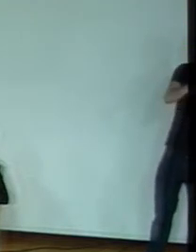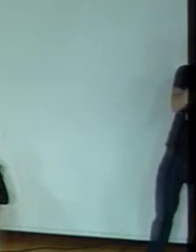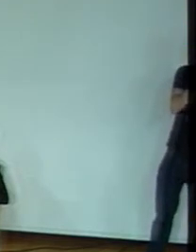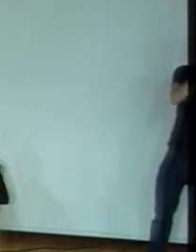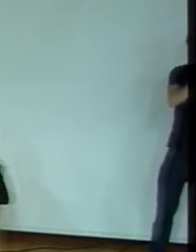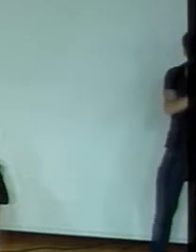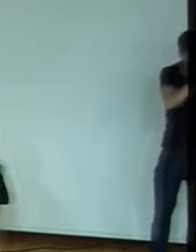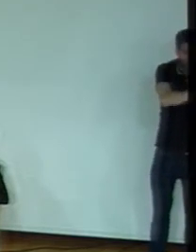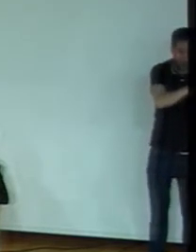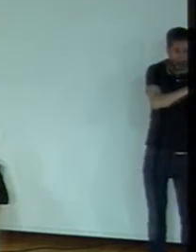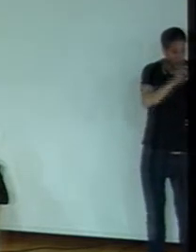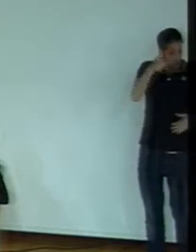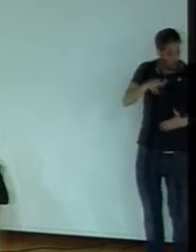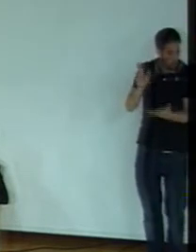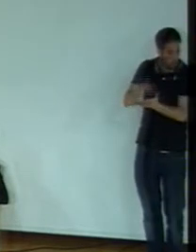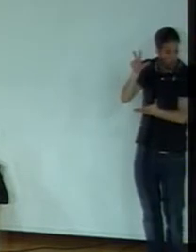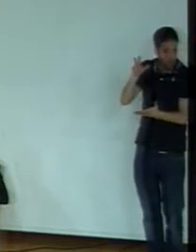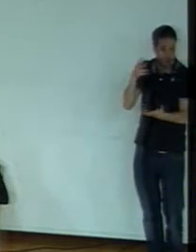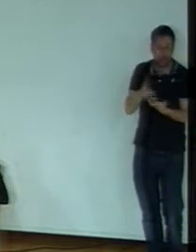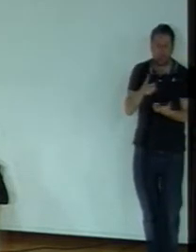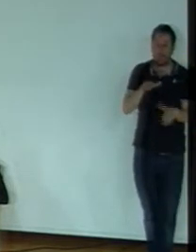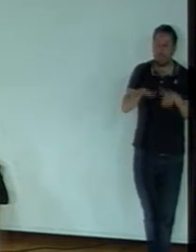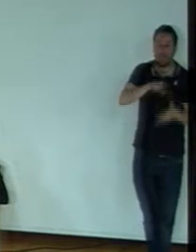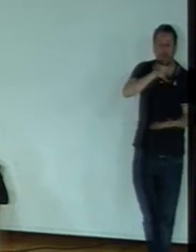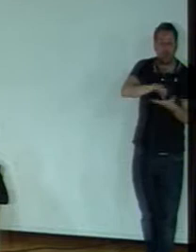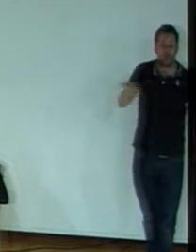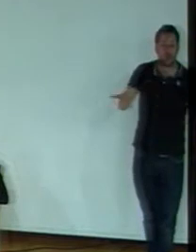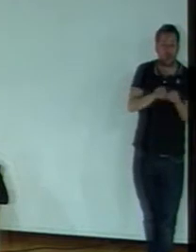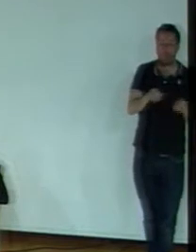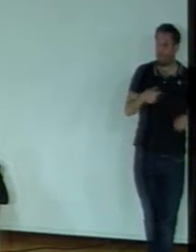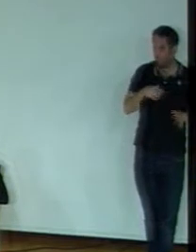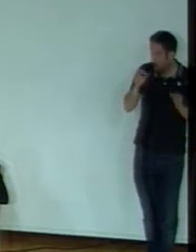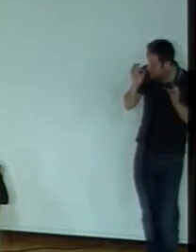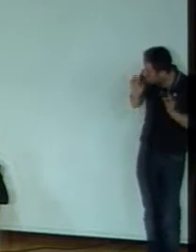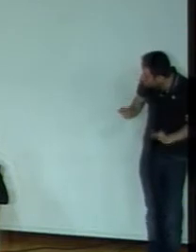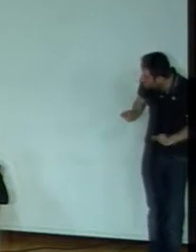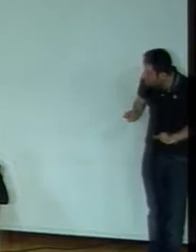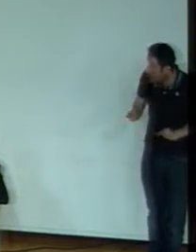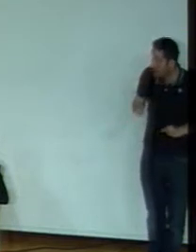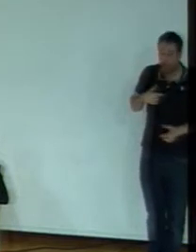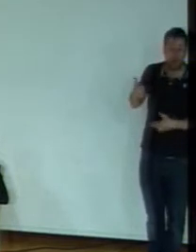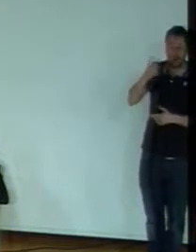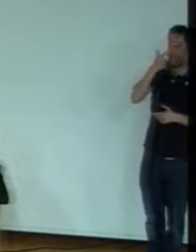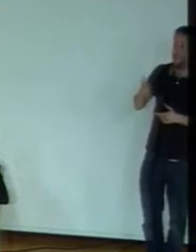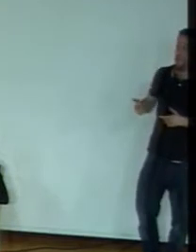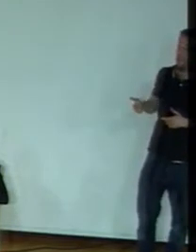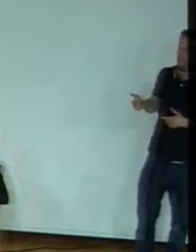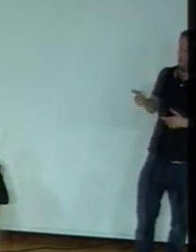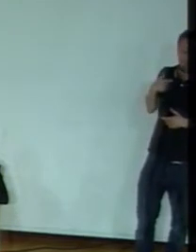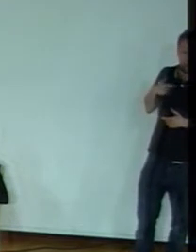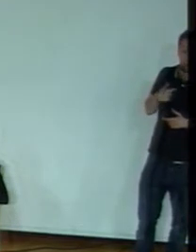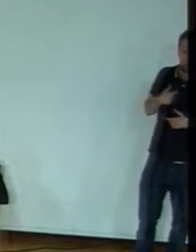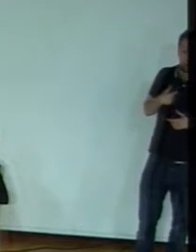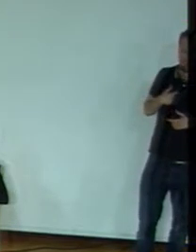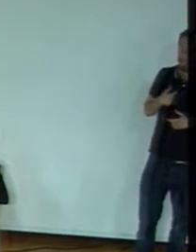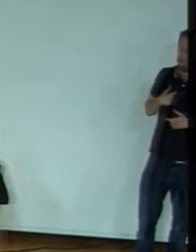contrôlé par une instance centralisatrice, justement, je suis donc, enfin, si je suis surveillé par, si moi, s'il